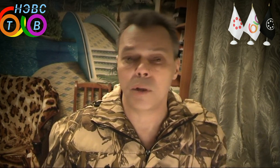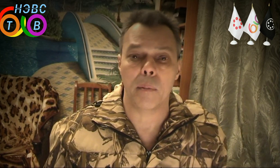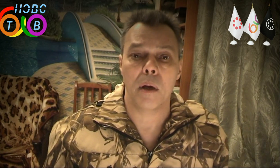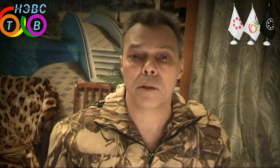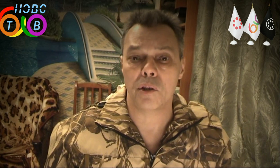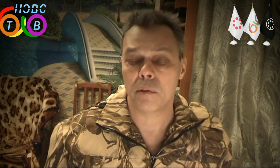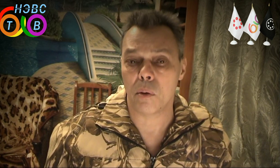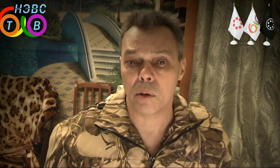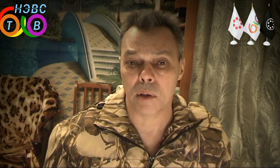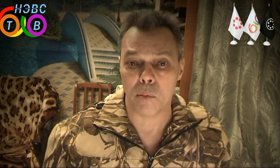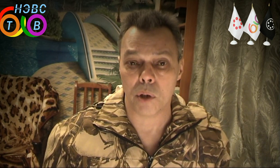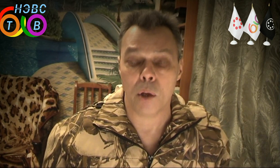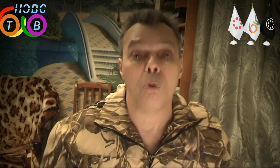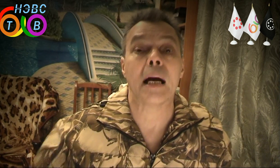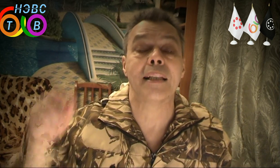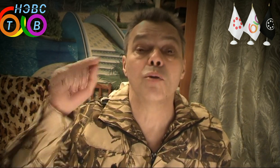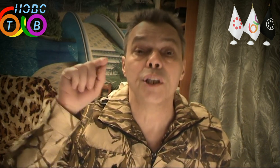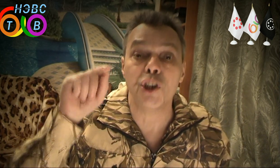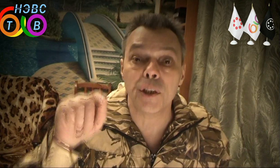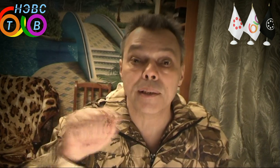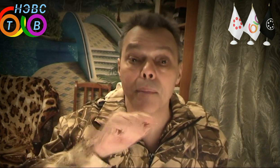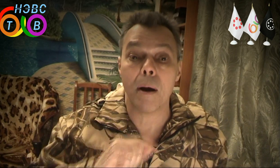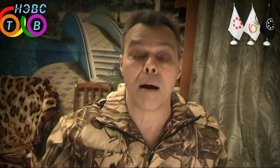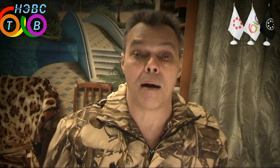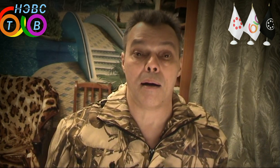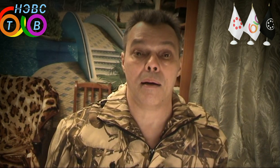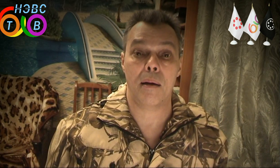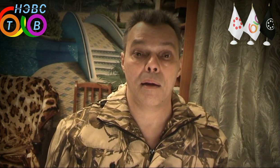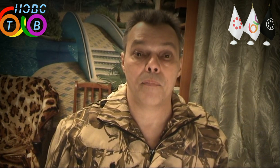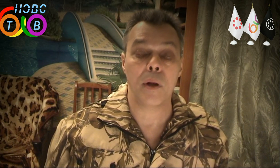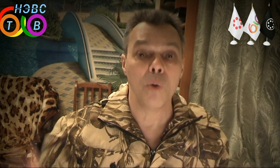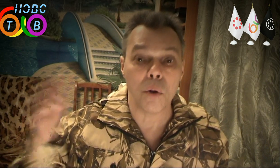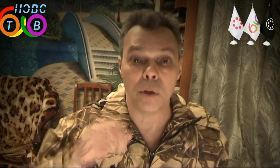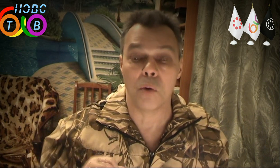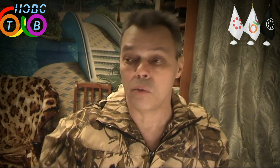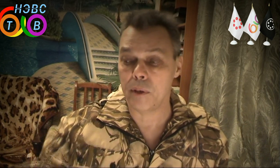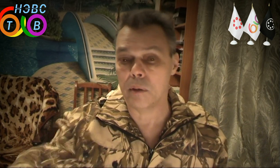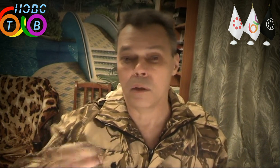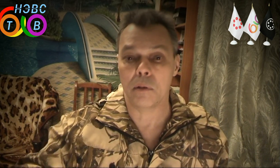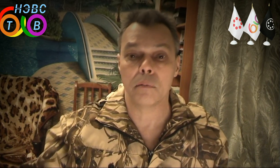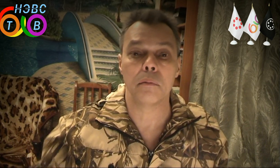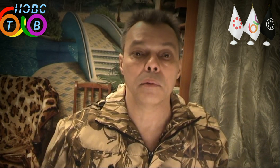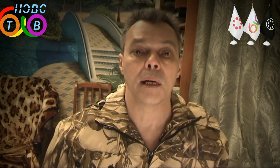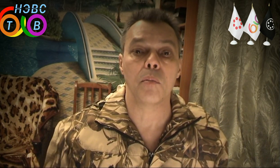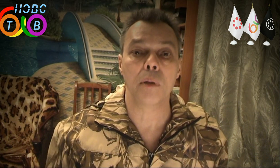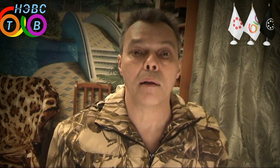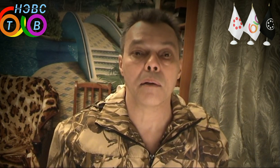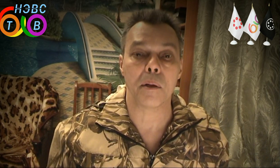причинам женщина выходит замуж. Но вот она уже ищет сама. Или он ее увидел и захомутал, как говорится,